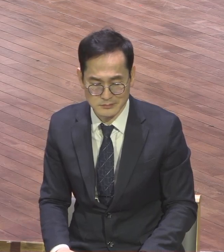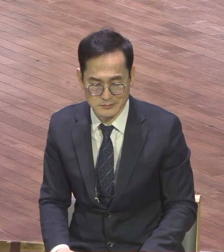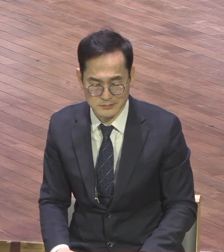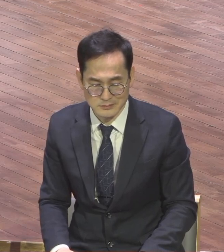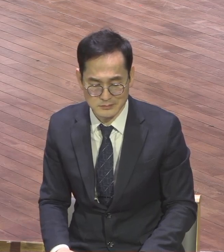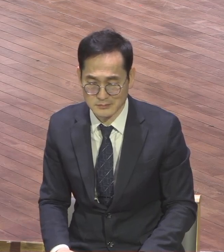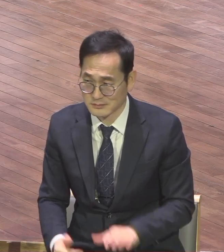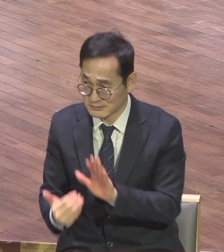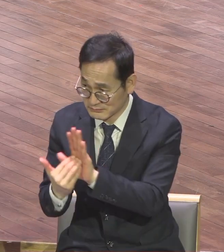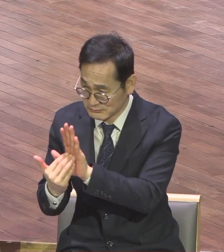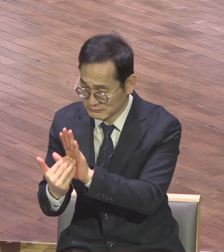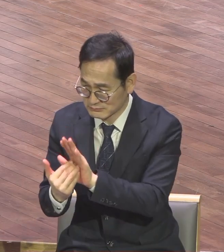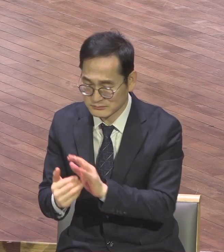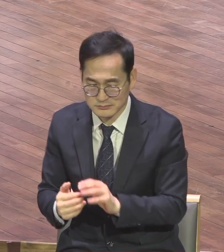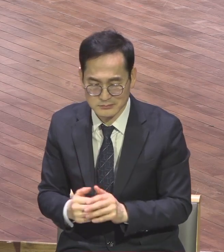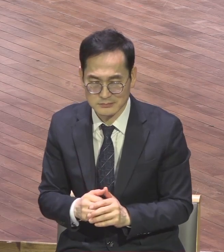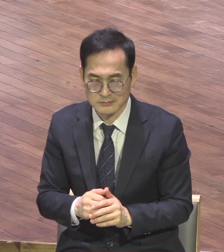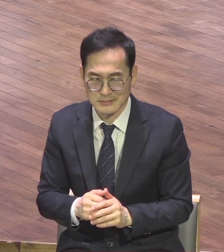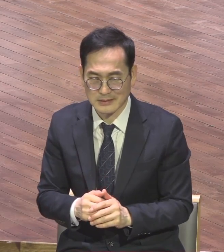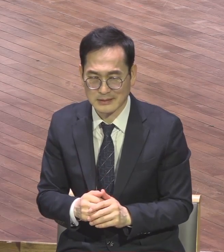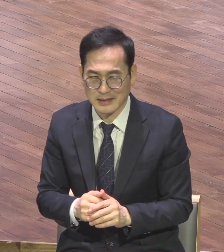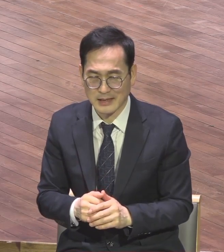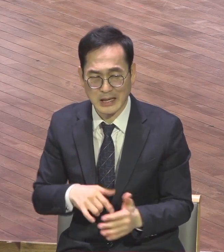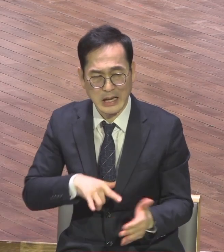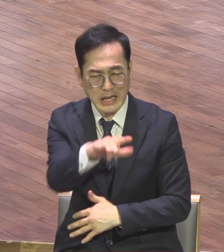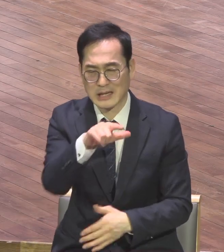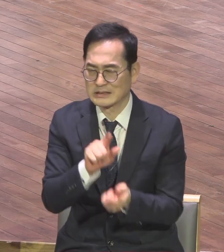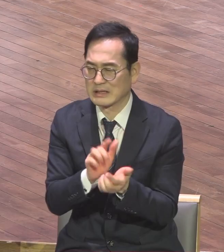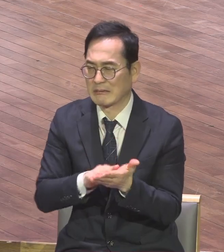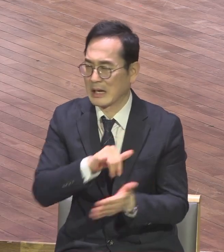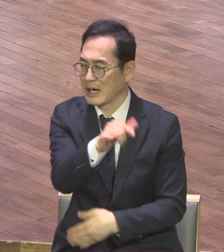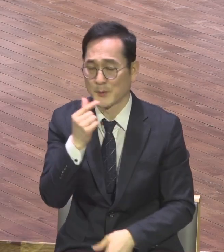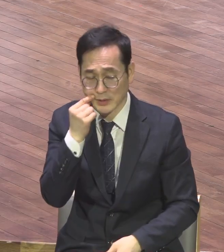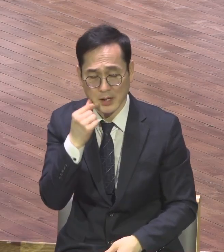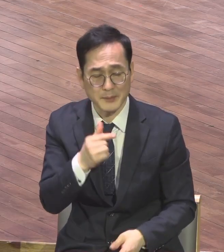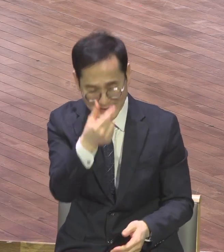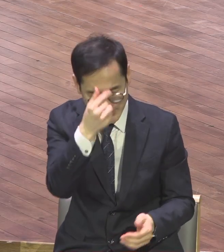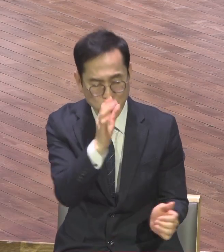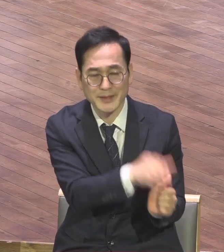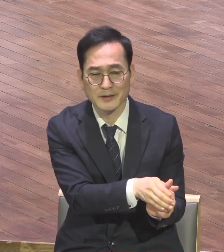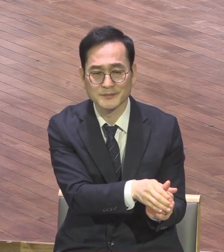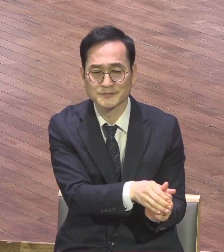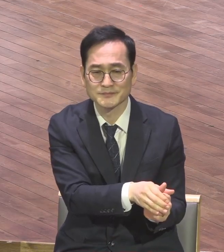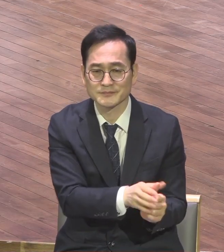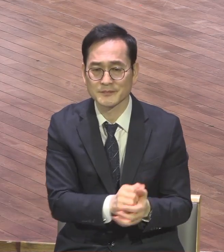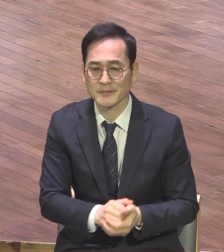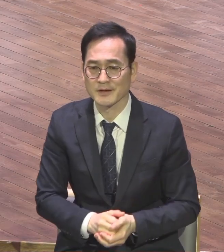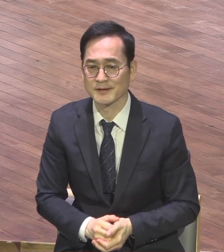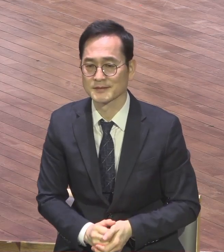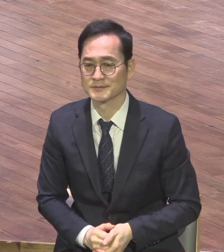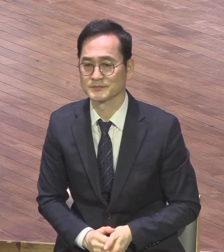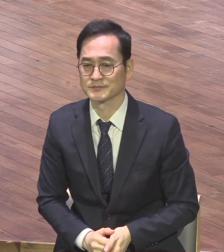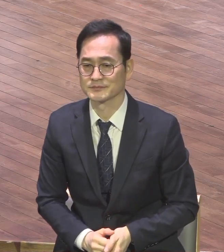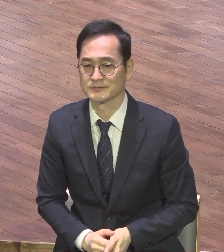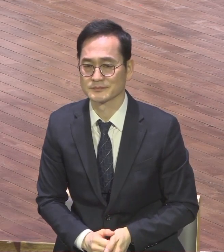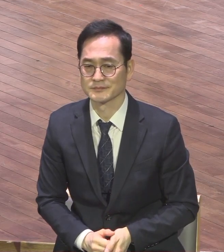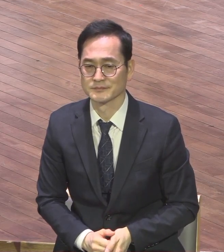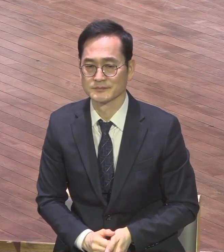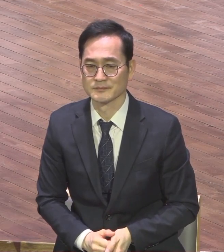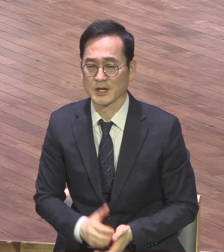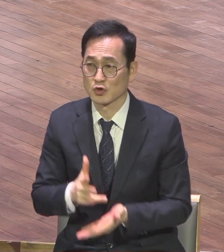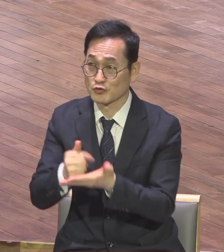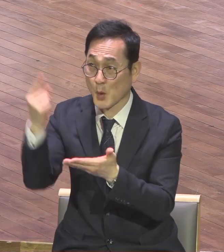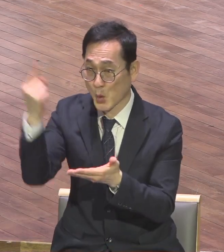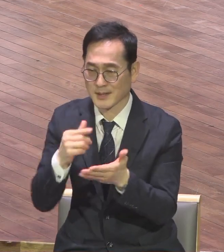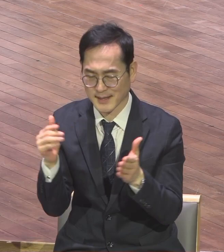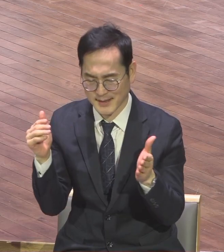제목 같이 줄만 서면 돼요. 같이 쫙 대표로 장로 한 분들 다 세워. 그래가지고 이제는 같이 주님 오실 때까지 주